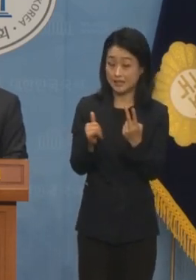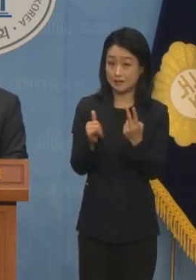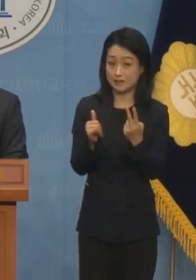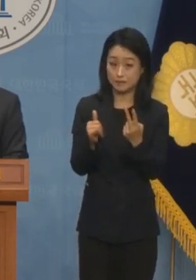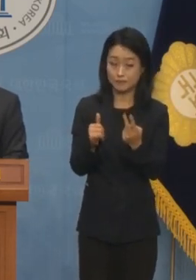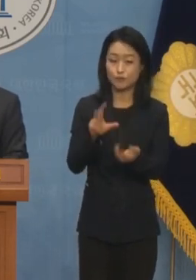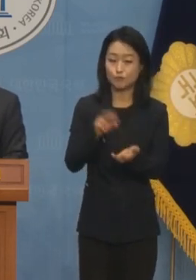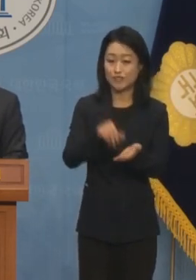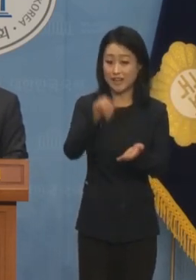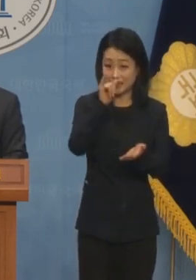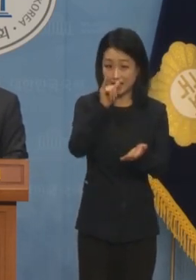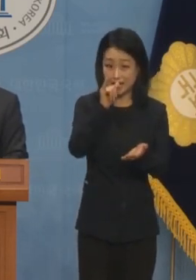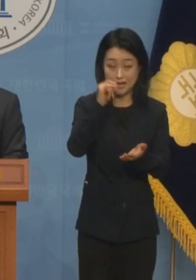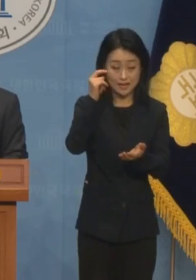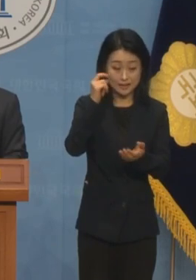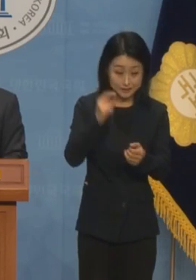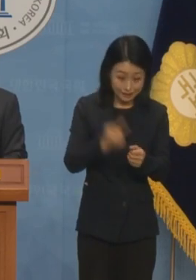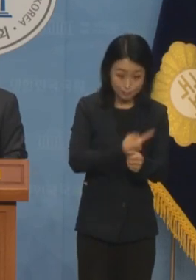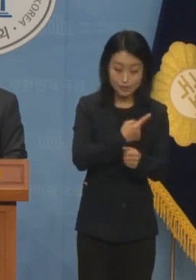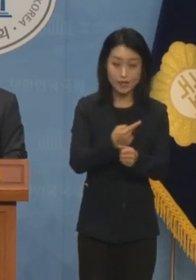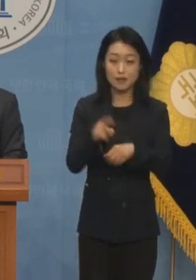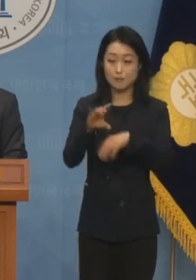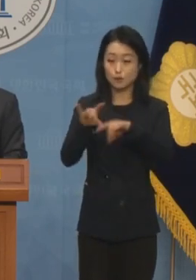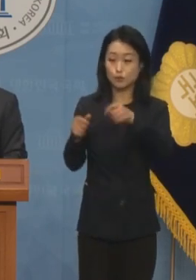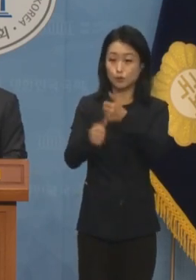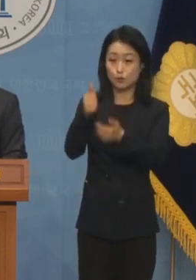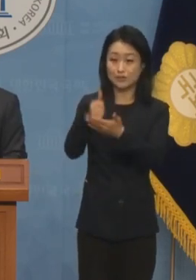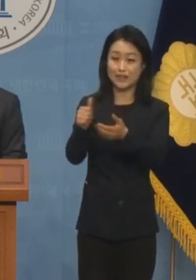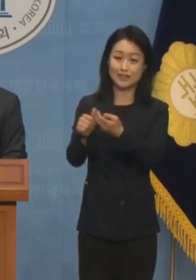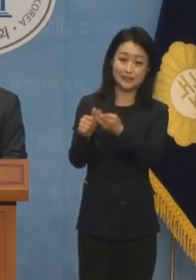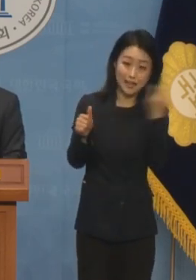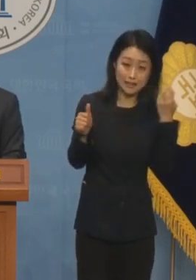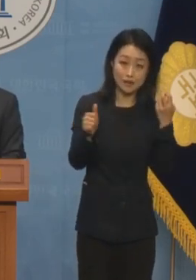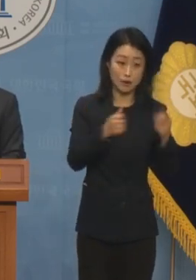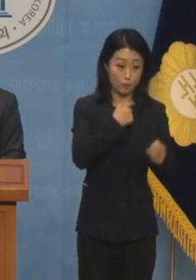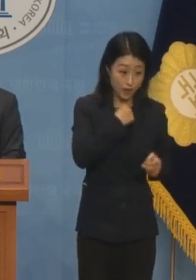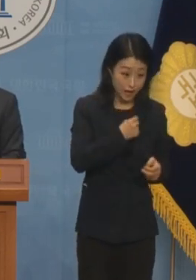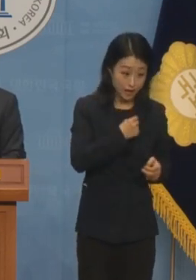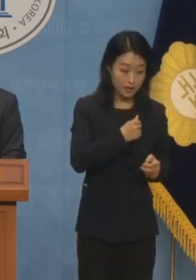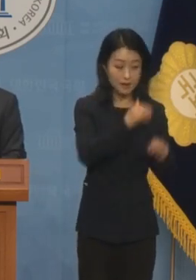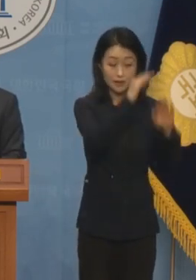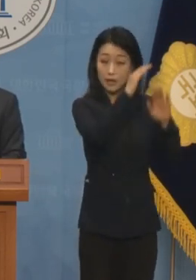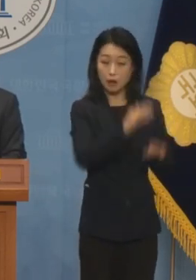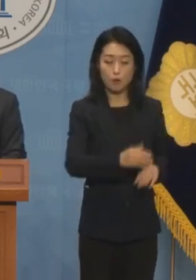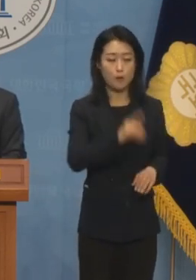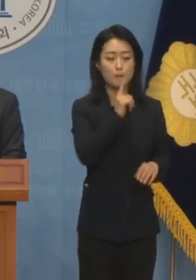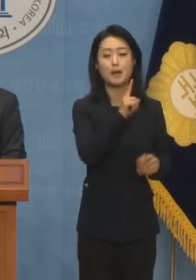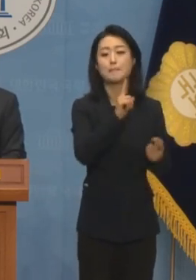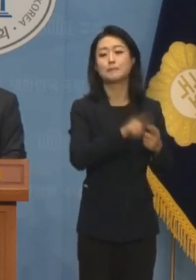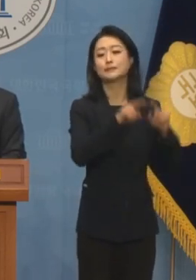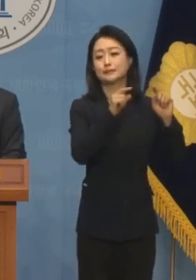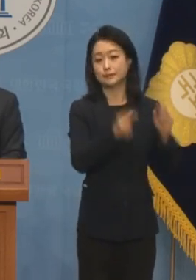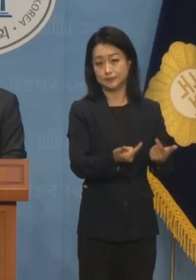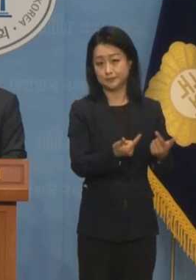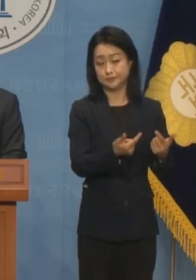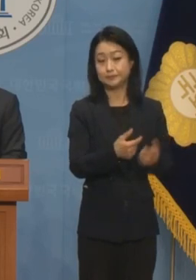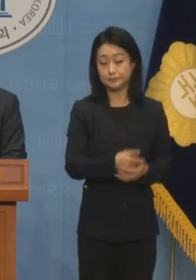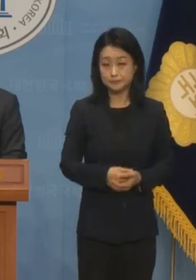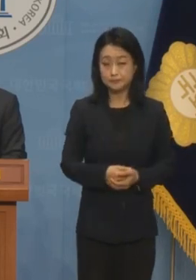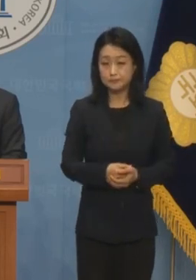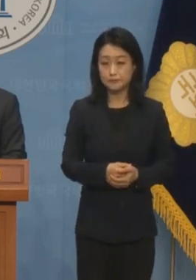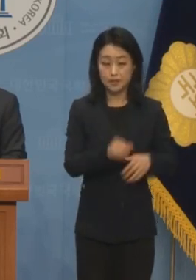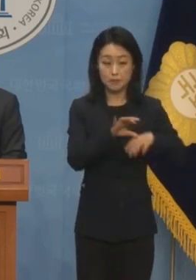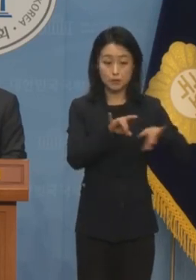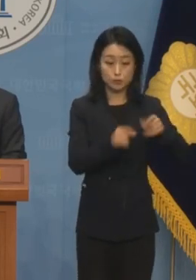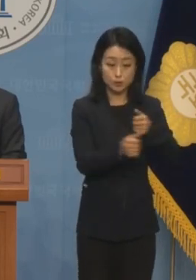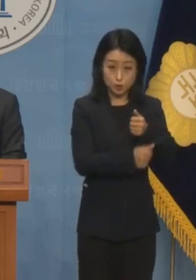한다는 것은 도의상 있을 수 없는 일입니다. 민주당 주장대로라면 민주당이 방통위원 추천을